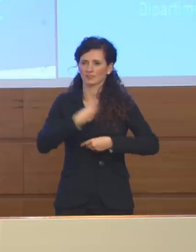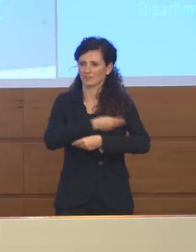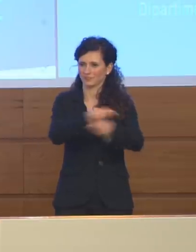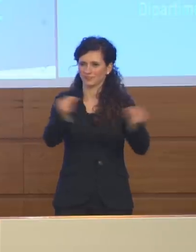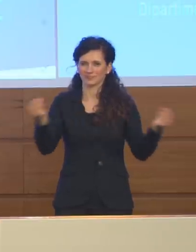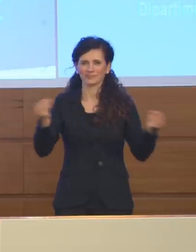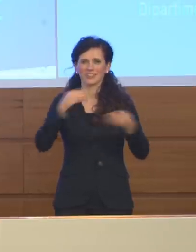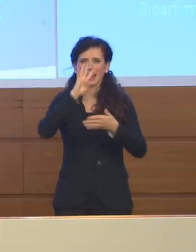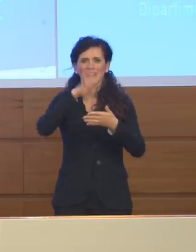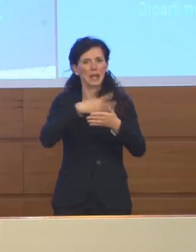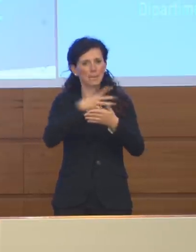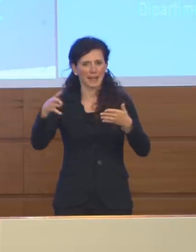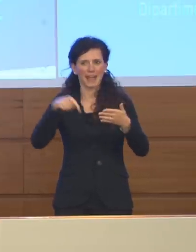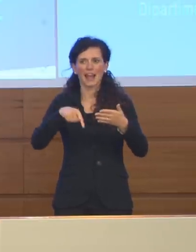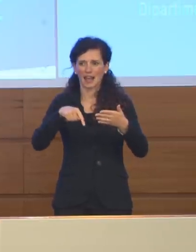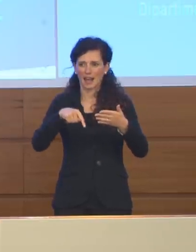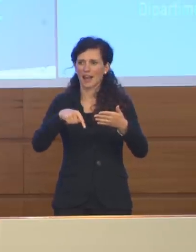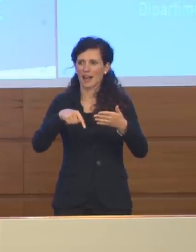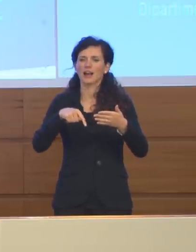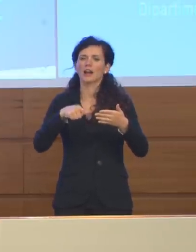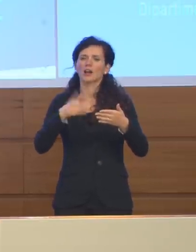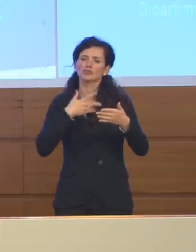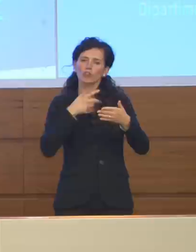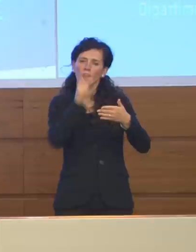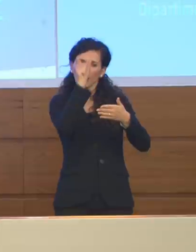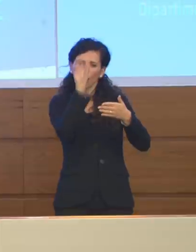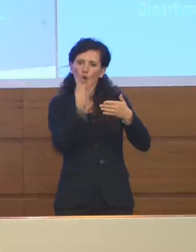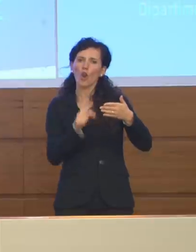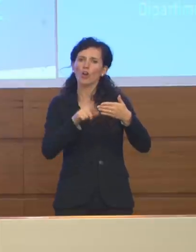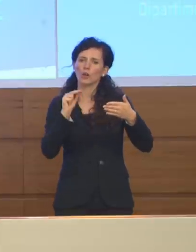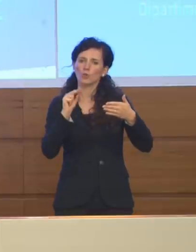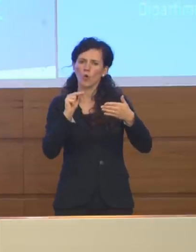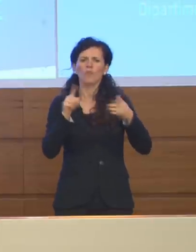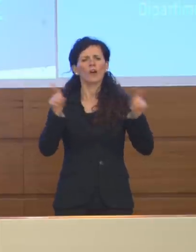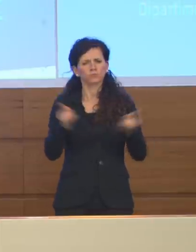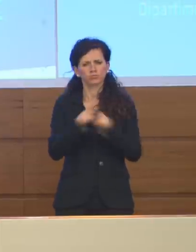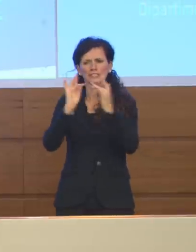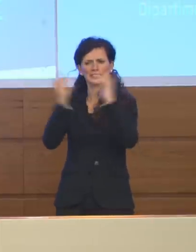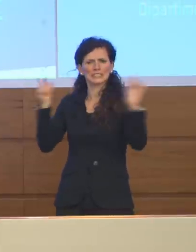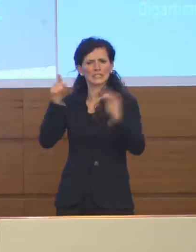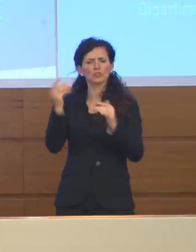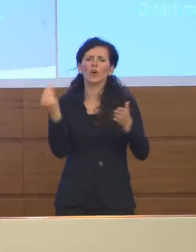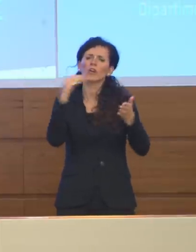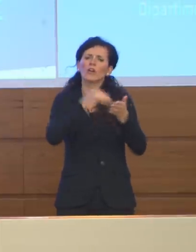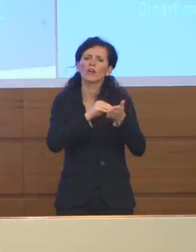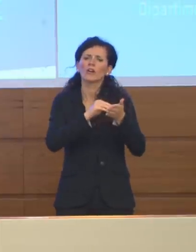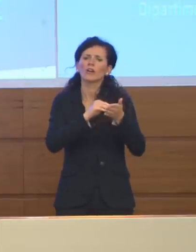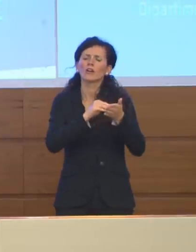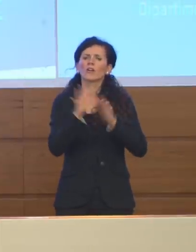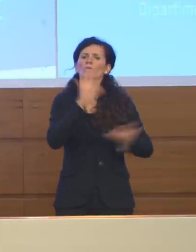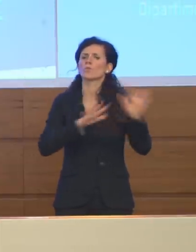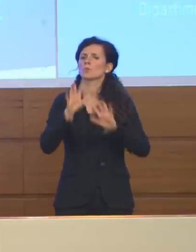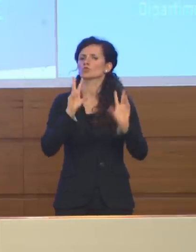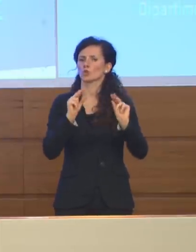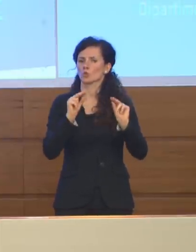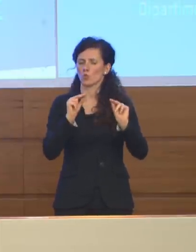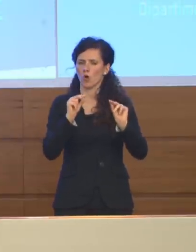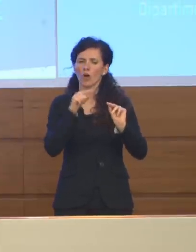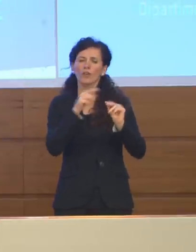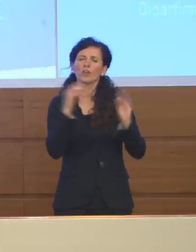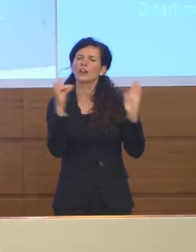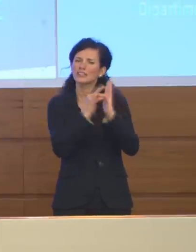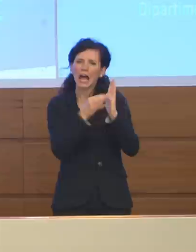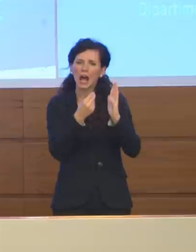alla stampa ma anche che mettiamo sul nostro sito un nuovo dato è il dato delle persone che